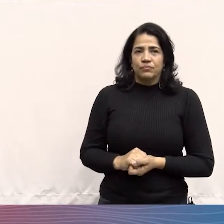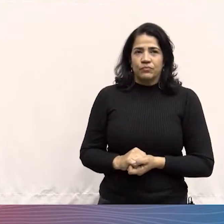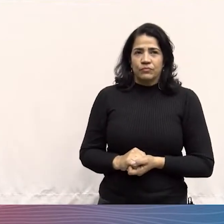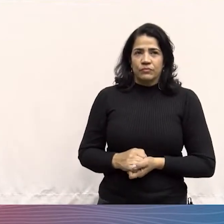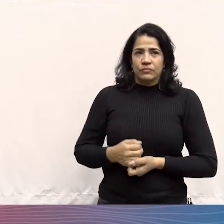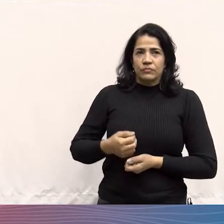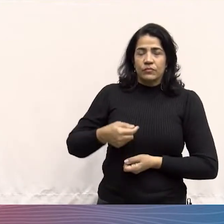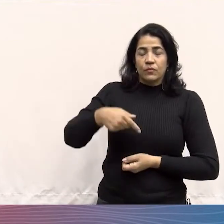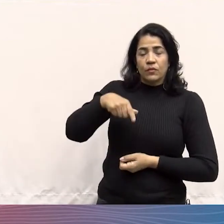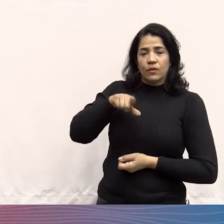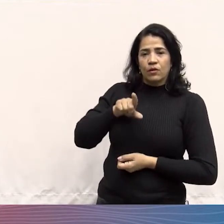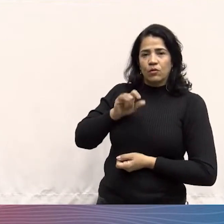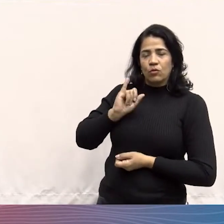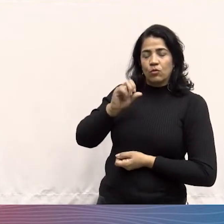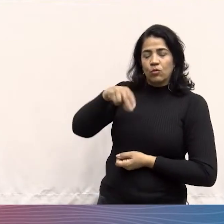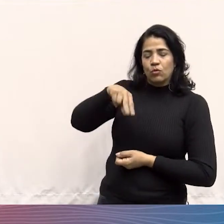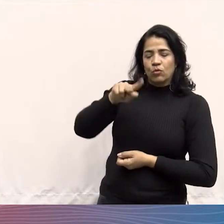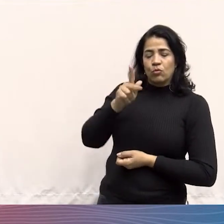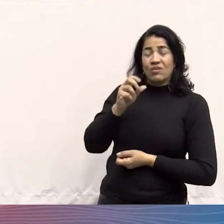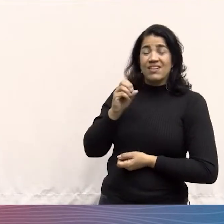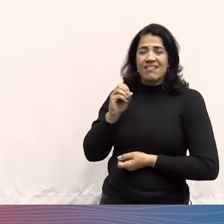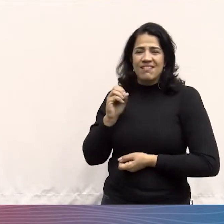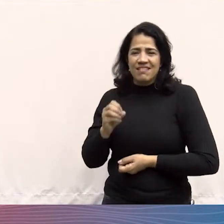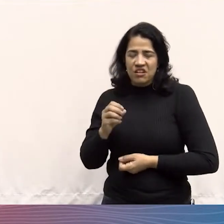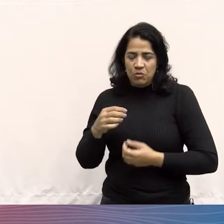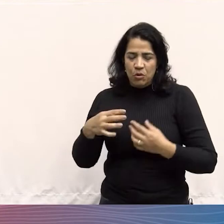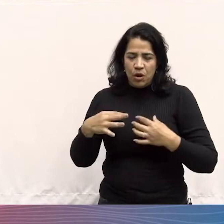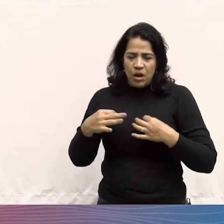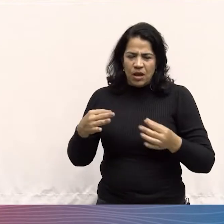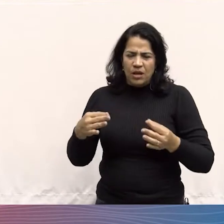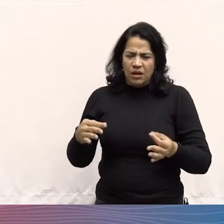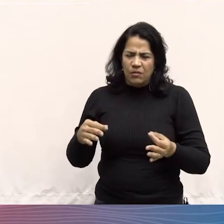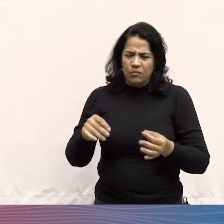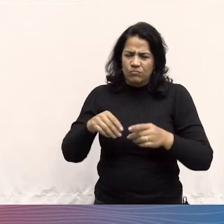são os nossos atos dos santos.